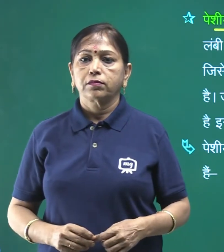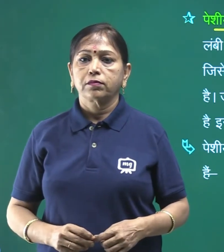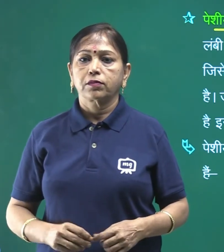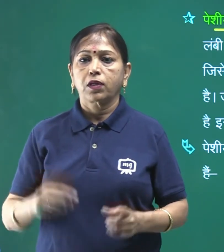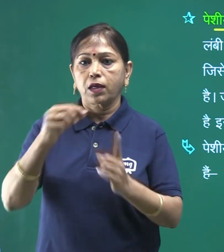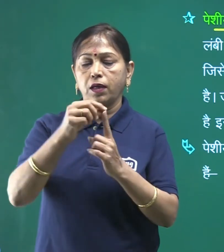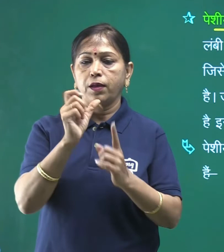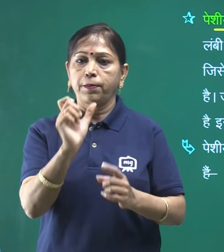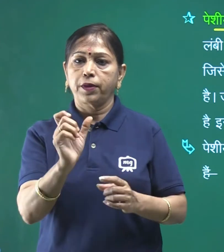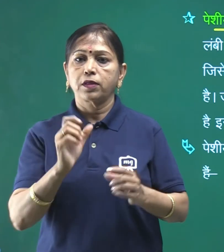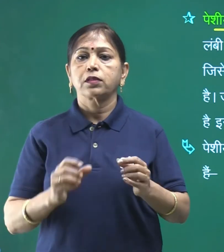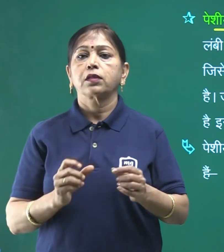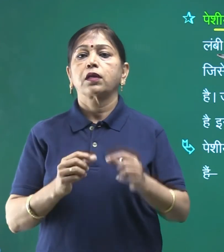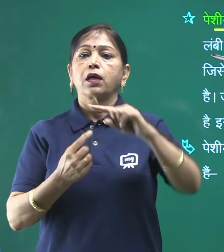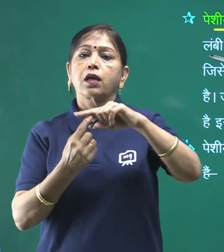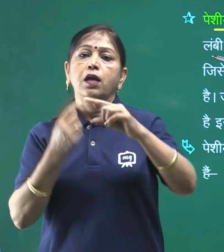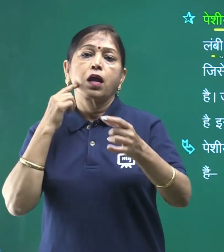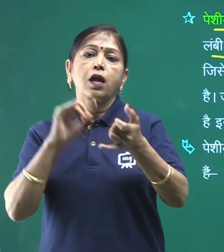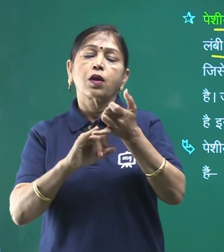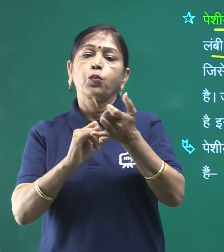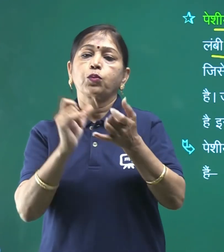पेशीय ऊतक